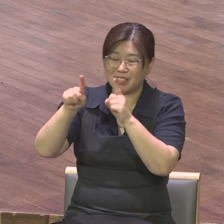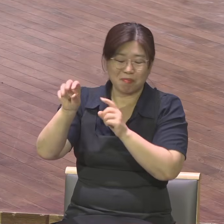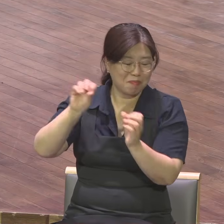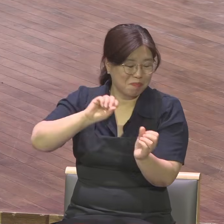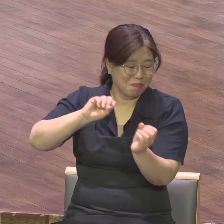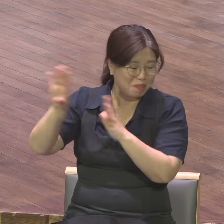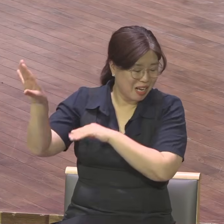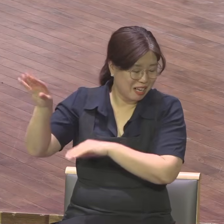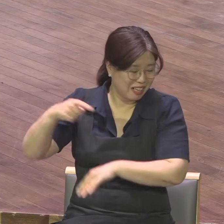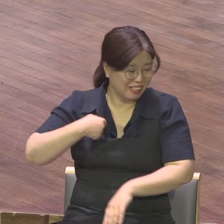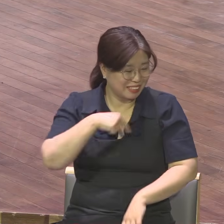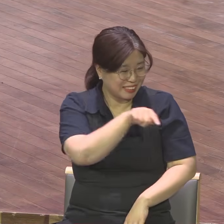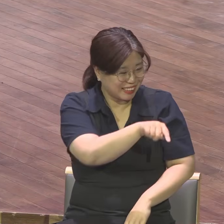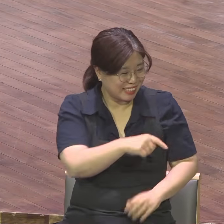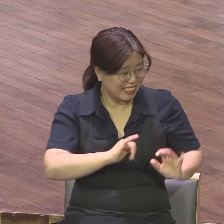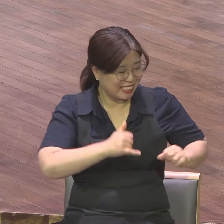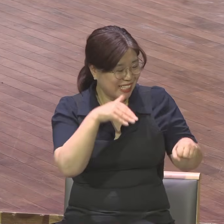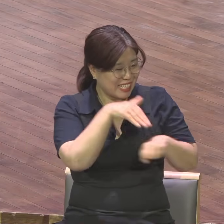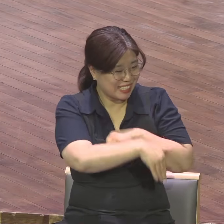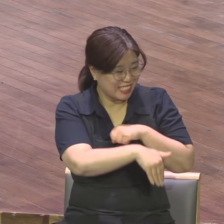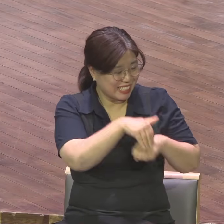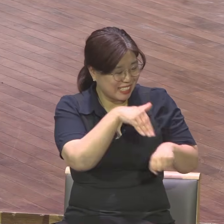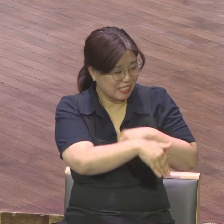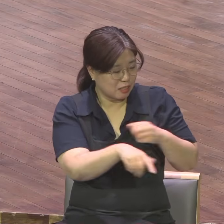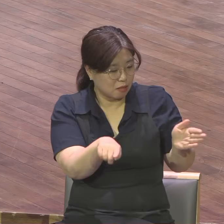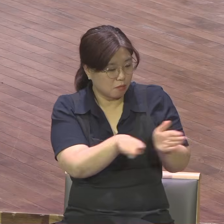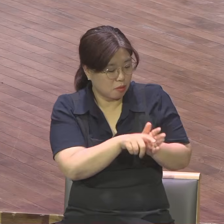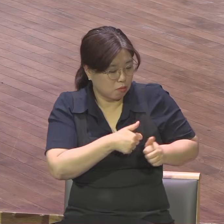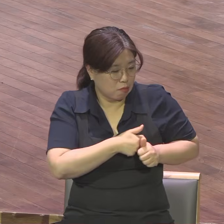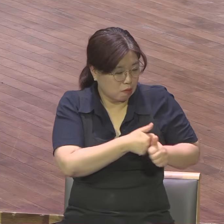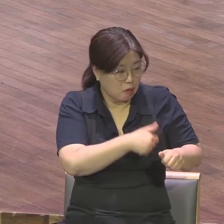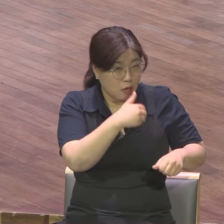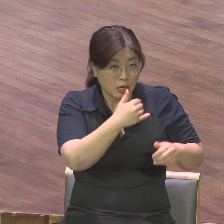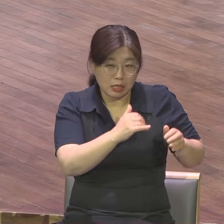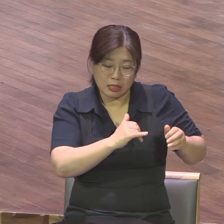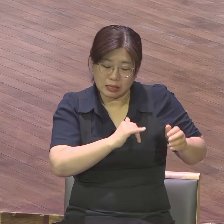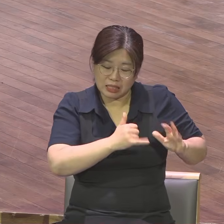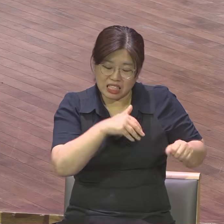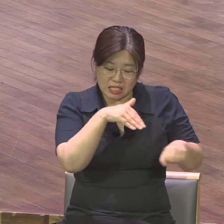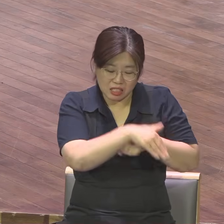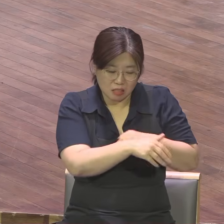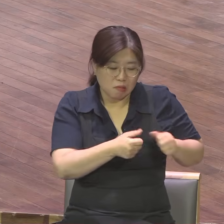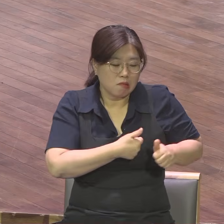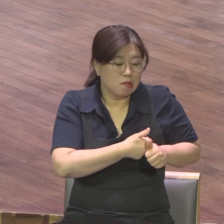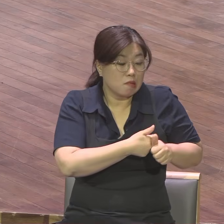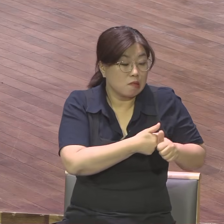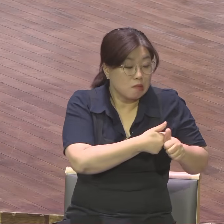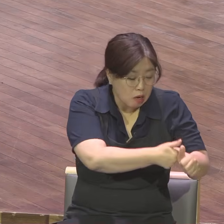숭배, 인본주의적 삶을 살았다는 거죠. 인본주의적 삶을 산 거입니다.